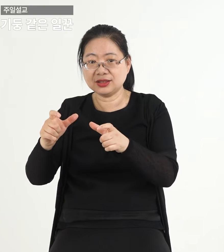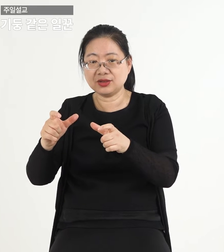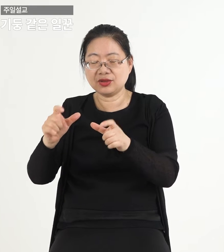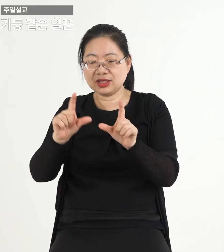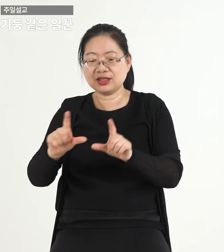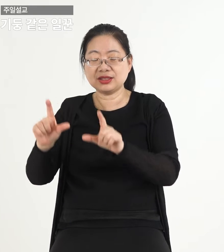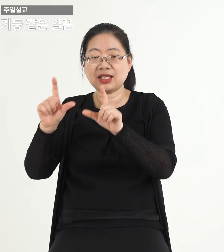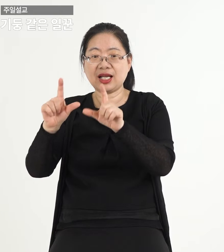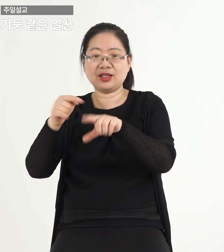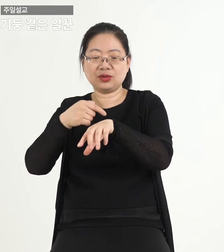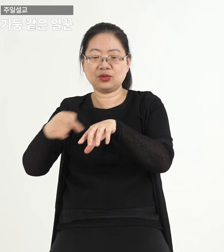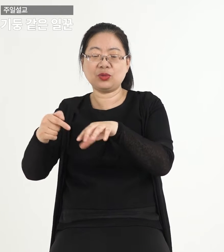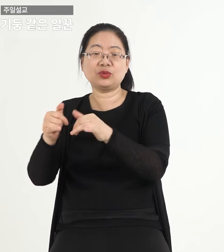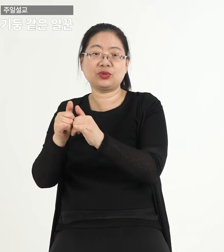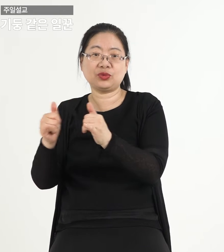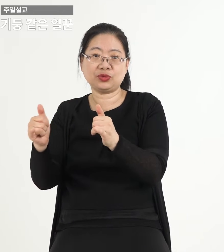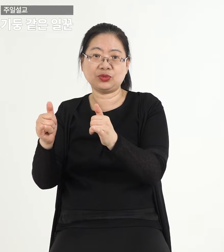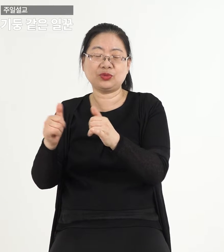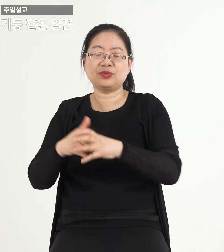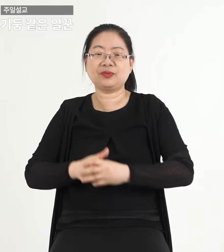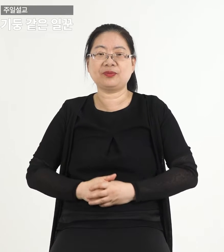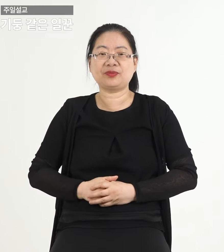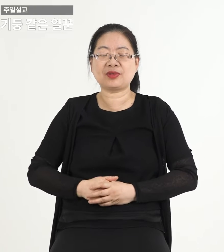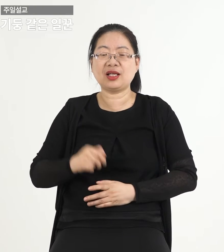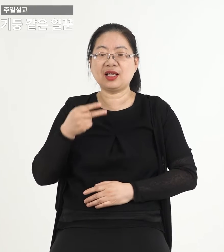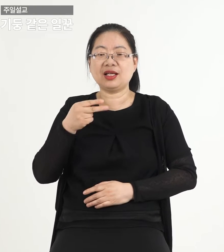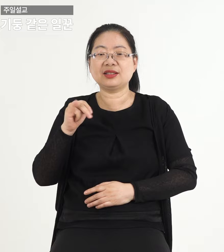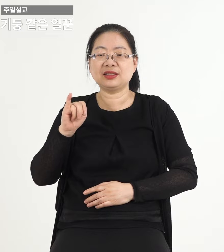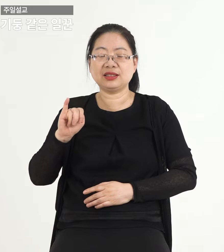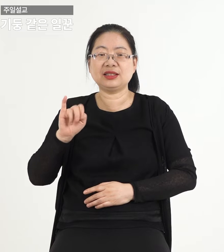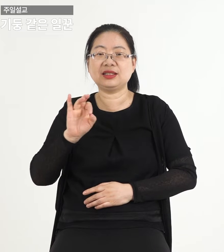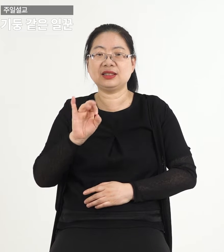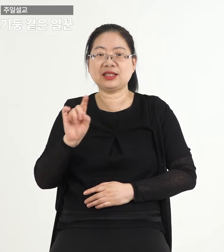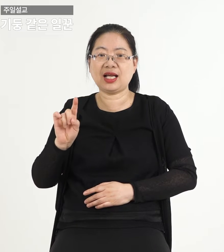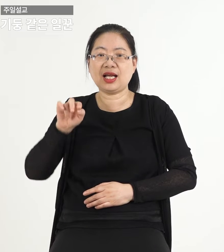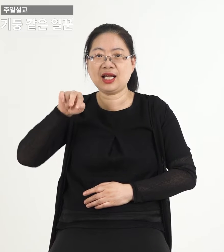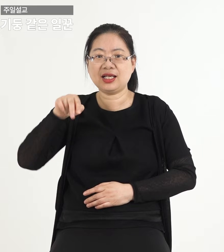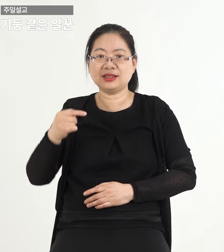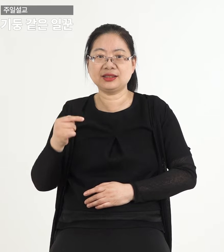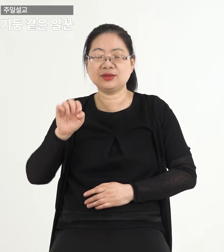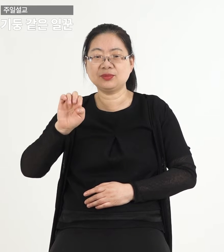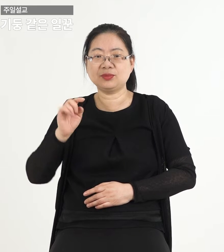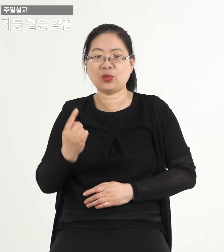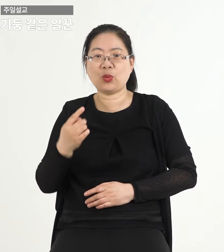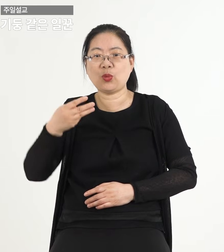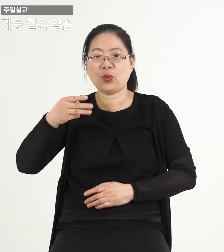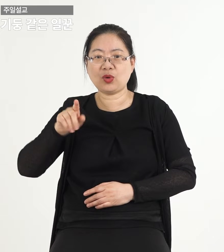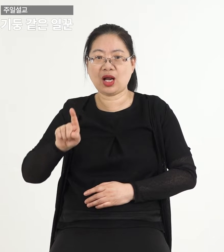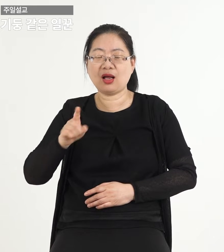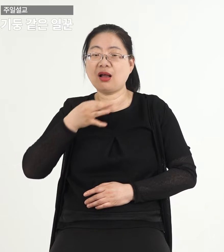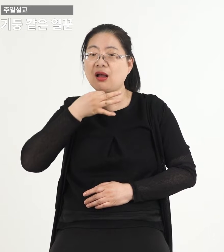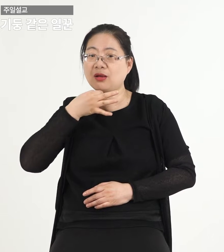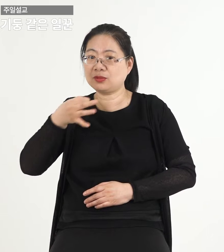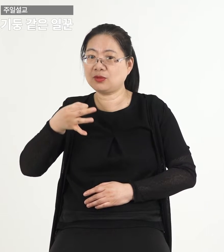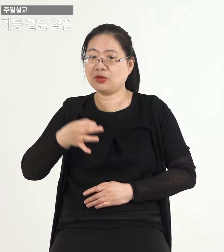동족들, 그걸 보통 우리가 그 당시에는 디아스포라라고 부르곤 했죠. 이